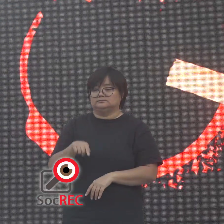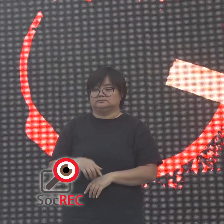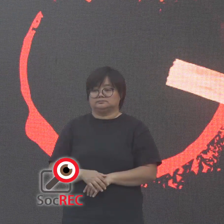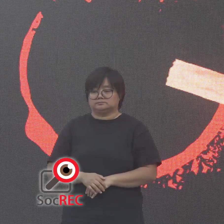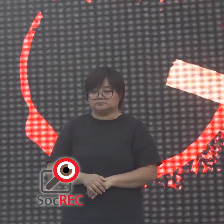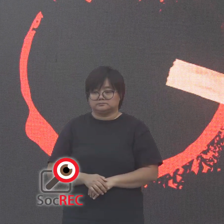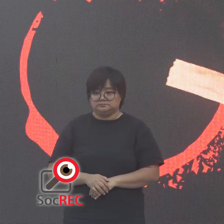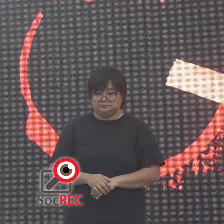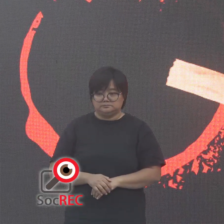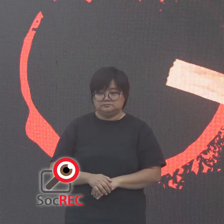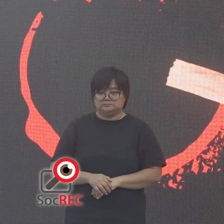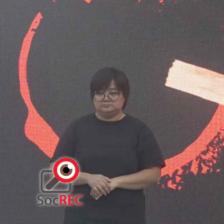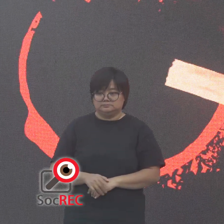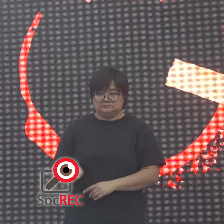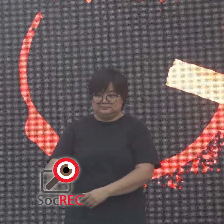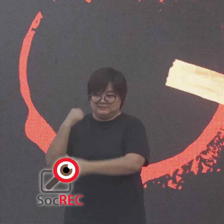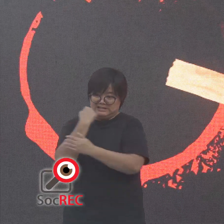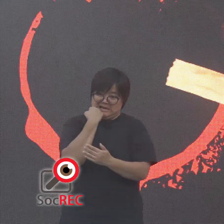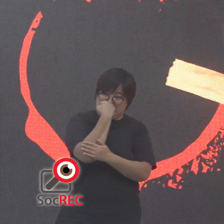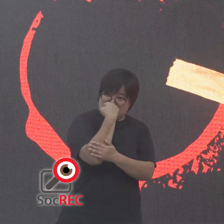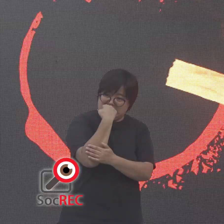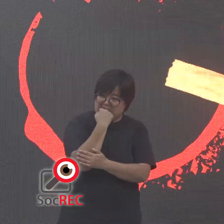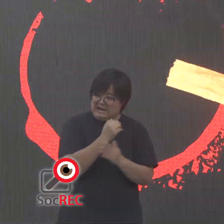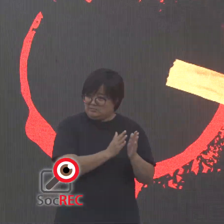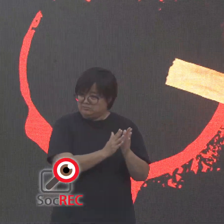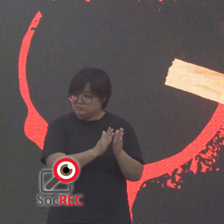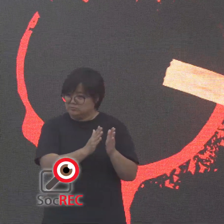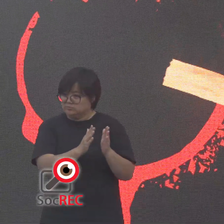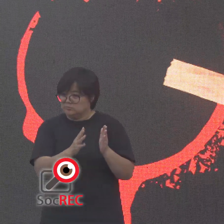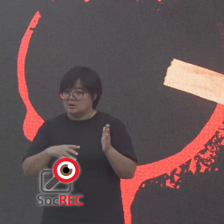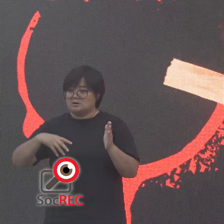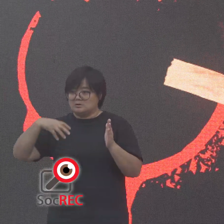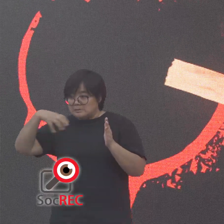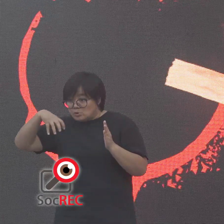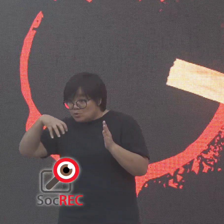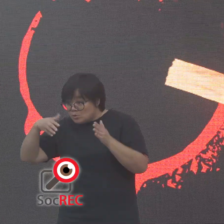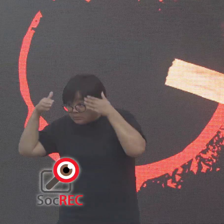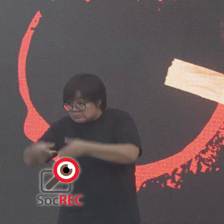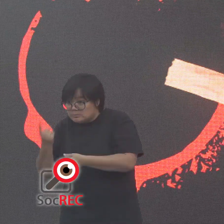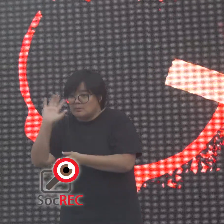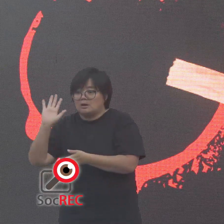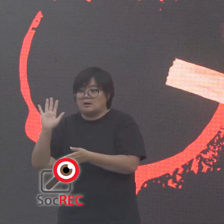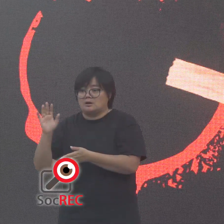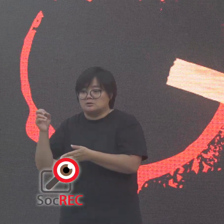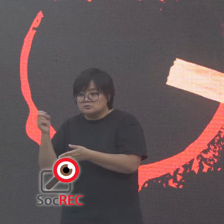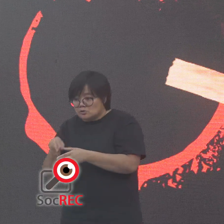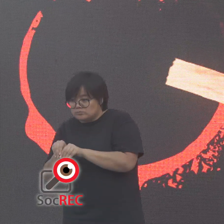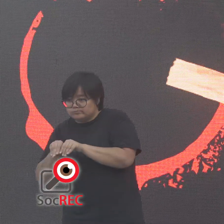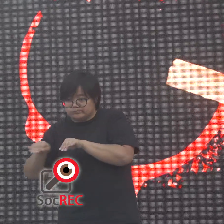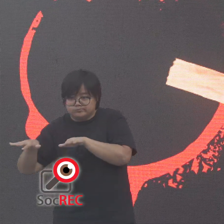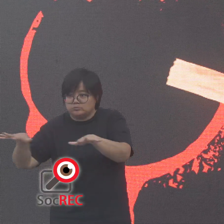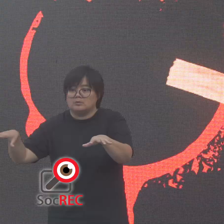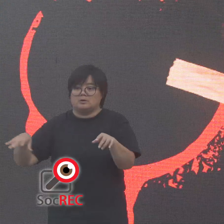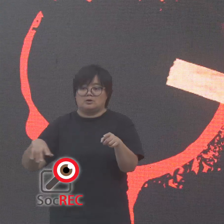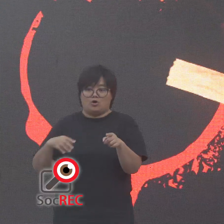戰線我們由金鐘去到我們的家、社區，戰線 由機場